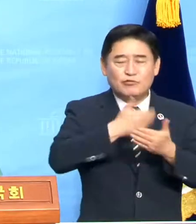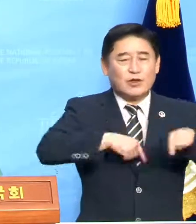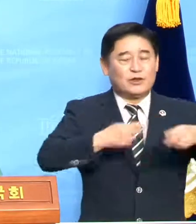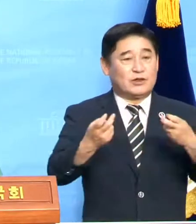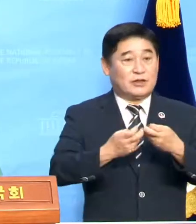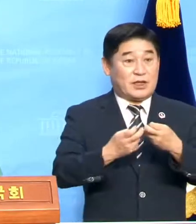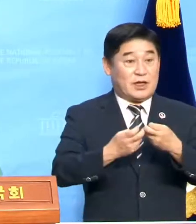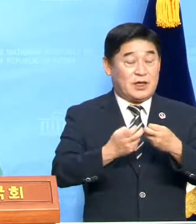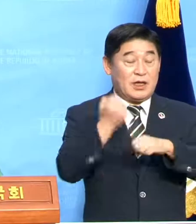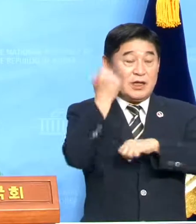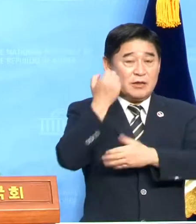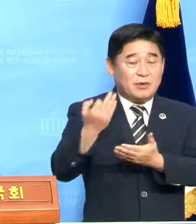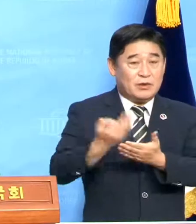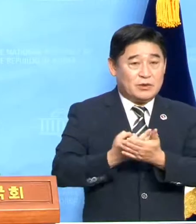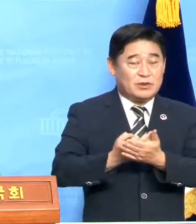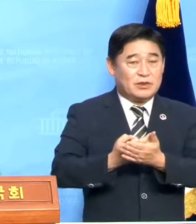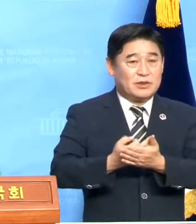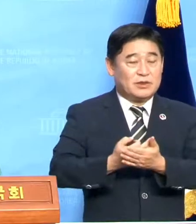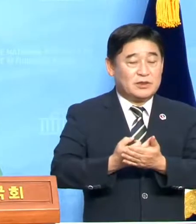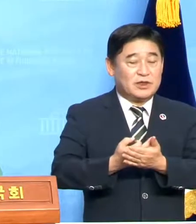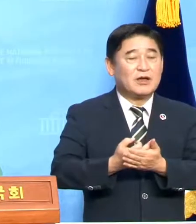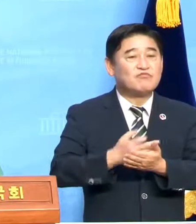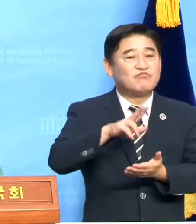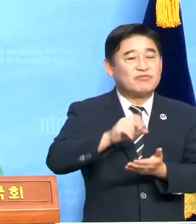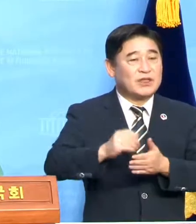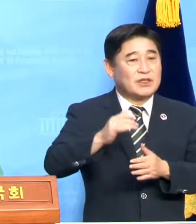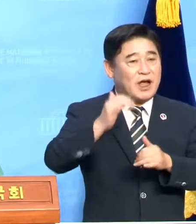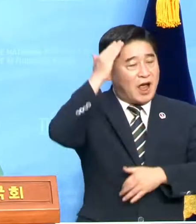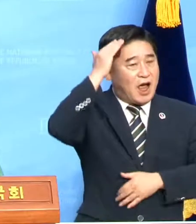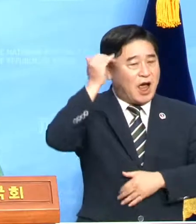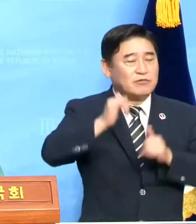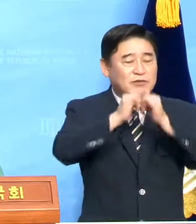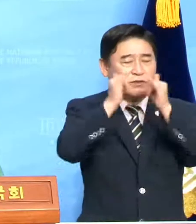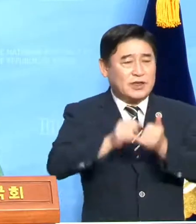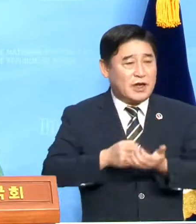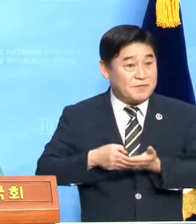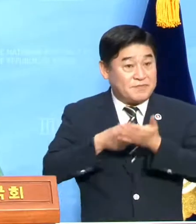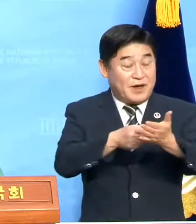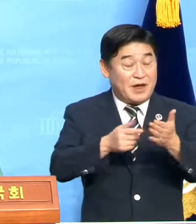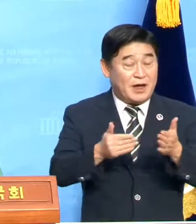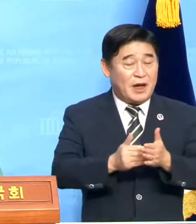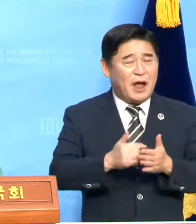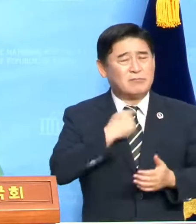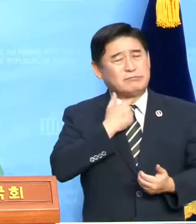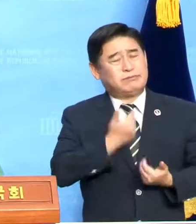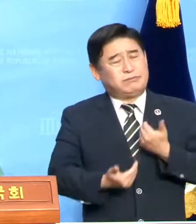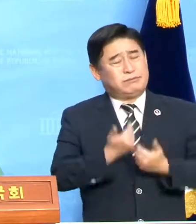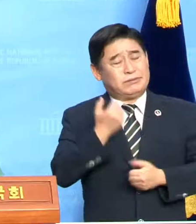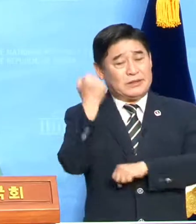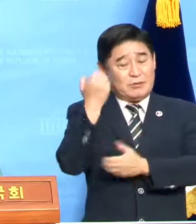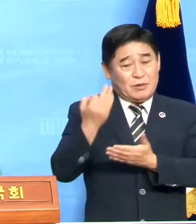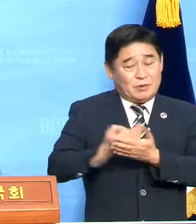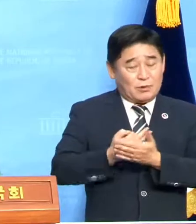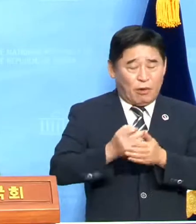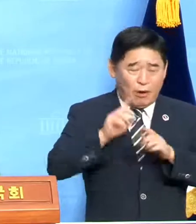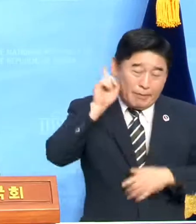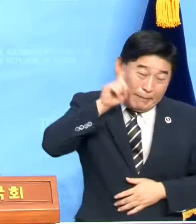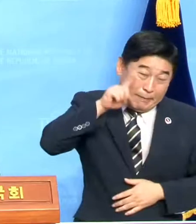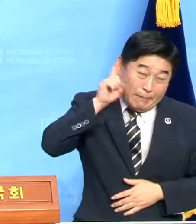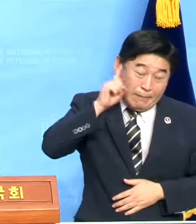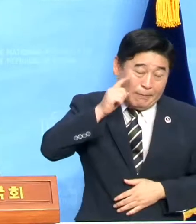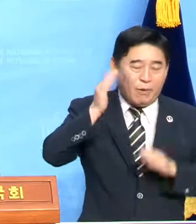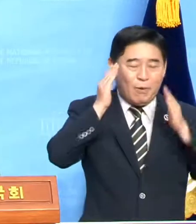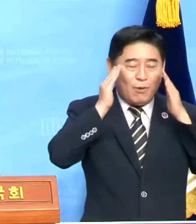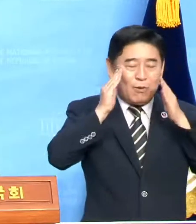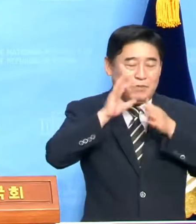기본소득 물 대한민국 사회의 던졌습니다 당시 생소했던 기본소득을 매일매일 공부하며 선거 유세를 다녔던 기억이